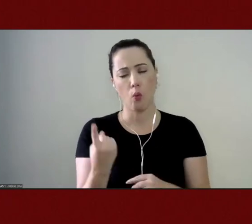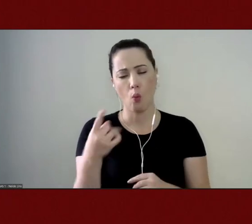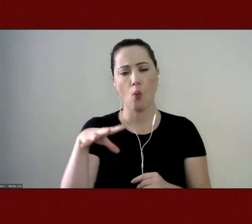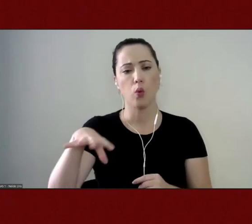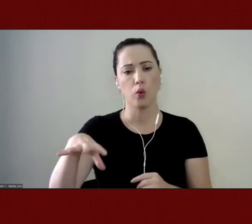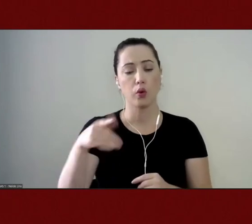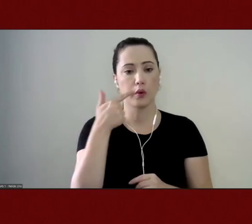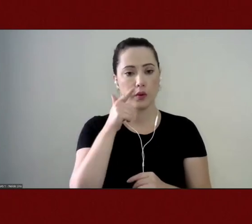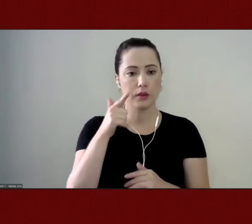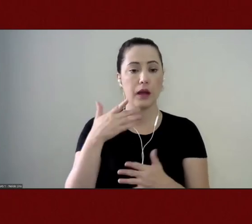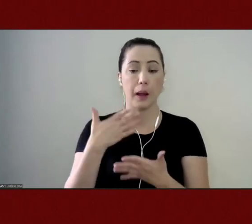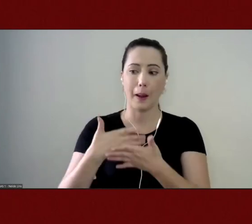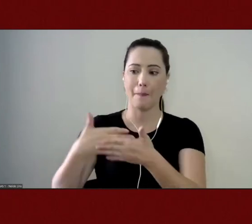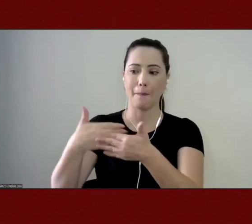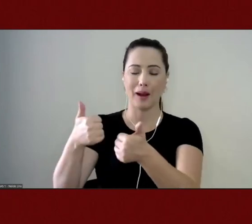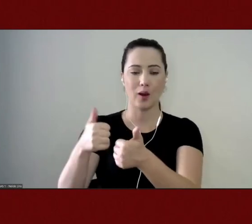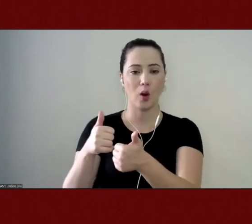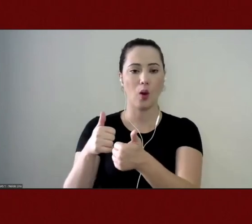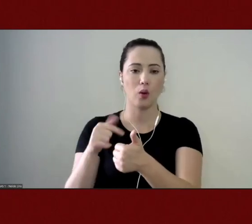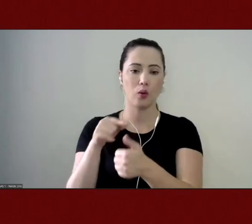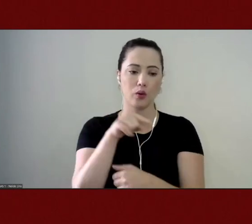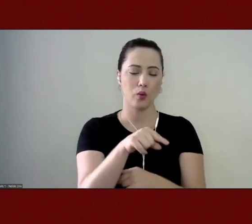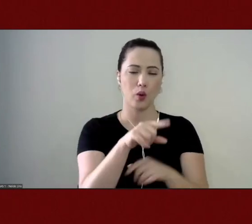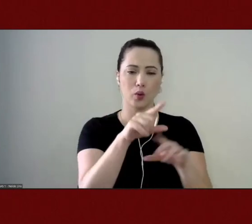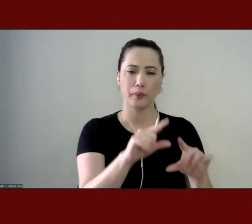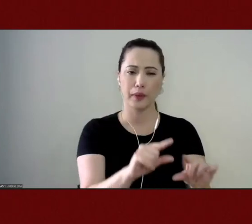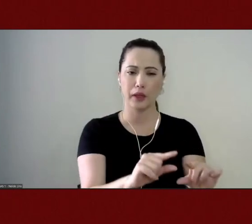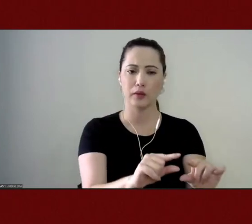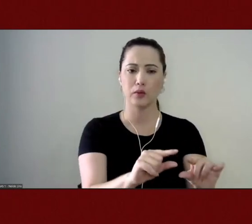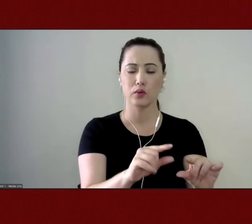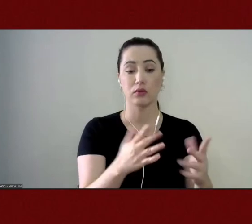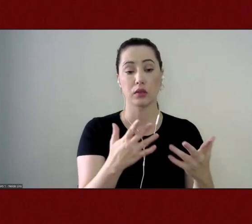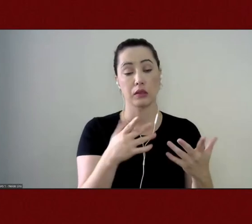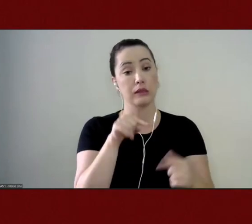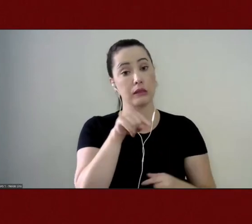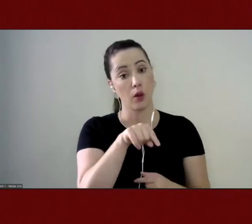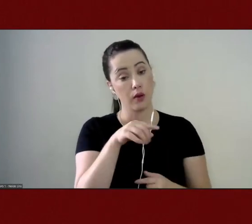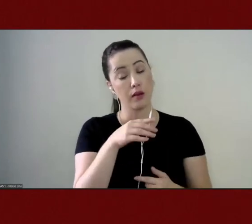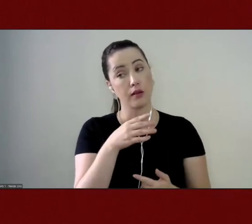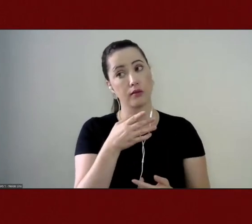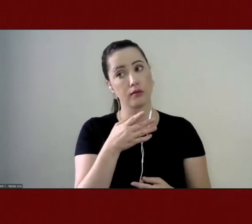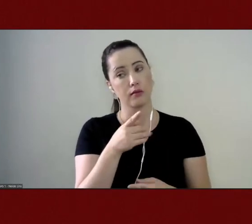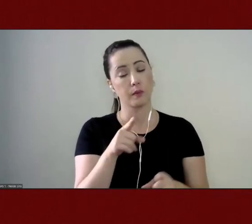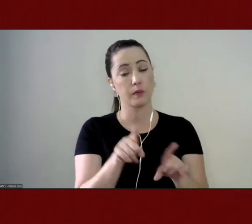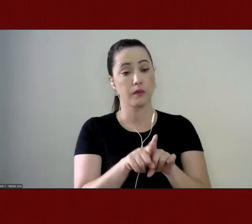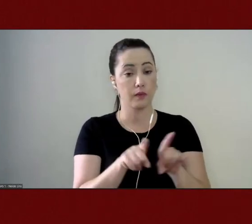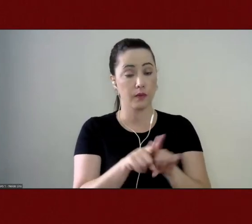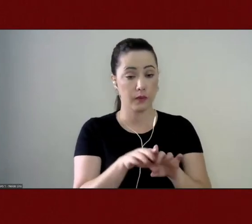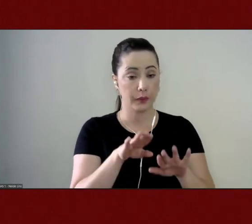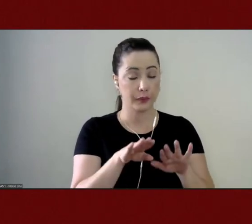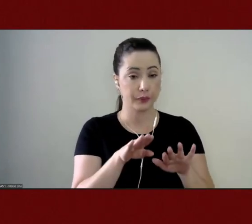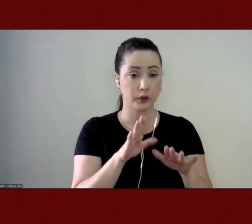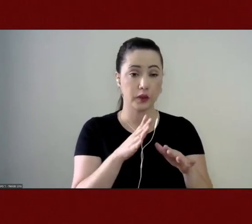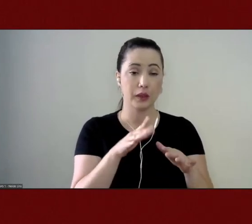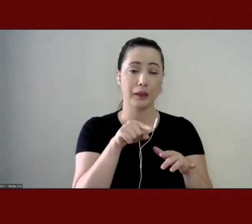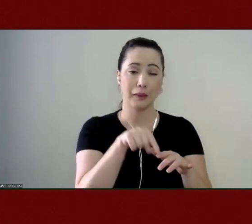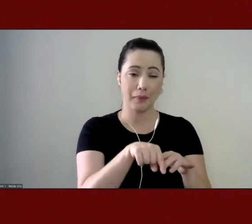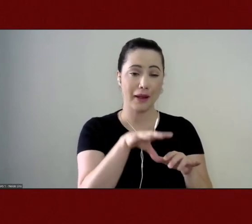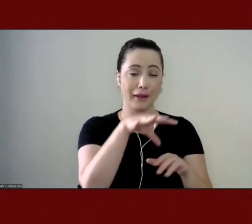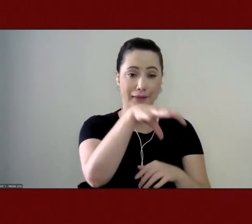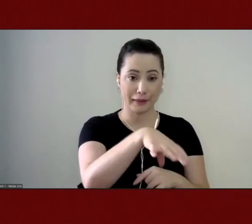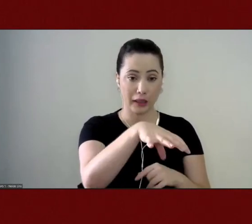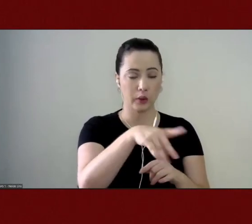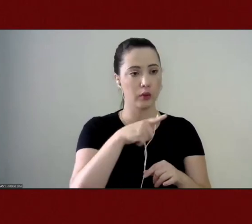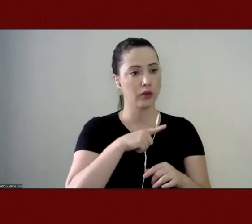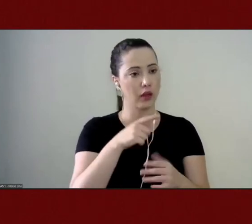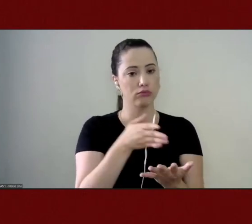conquistas, e outros um pouco menos. Né? E esses outros ainda também muito segmentados, né?